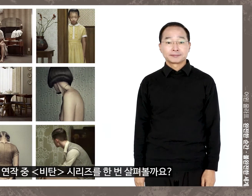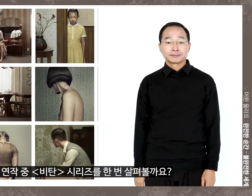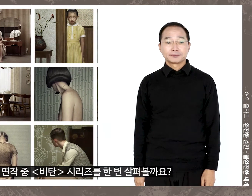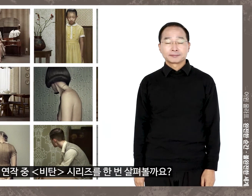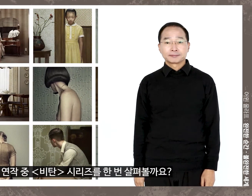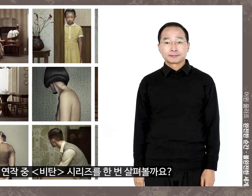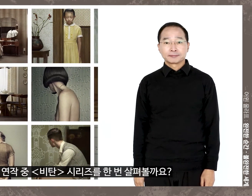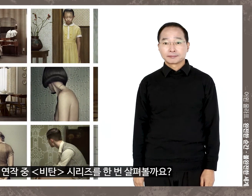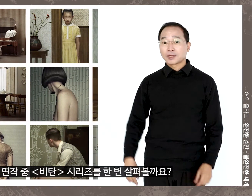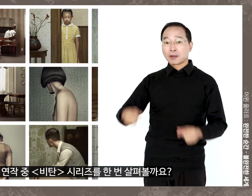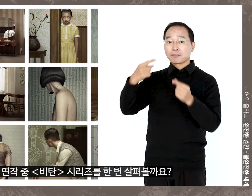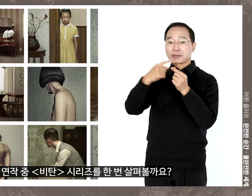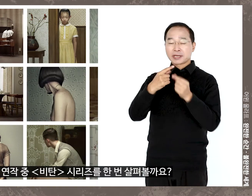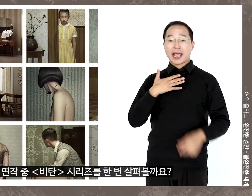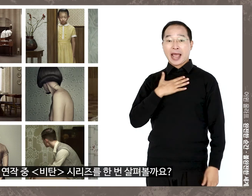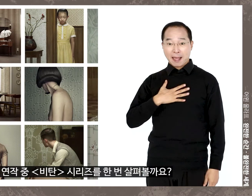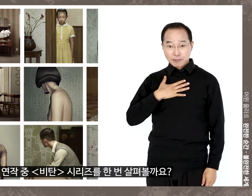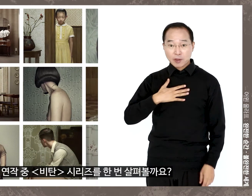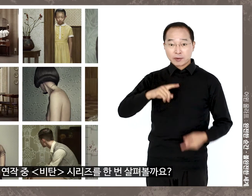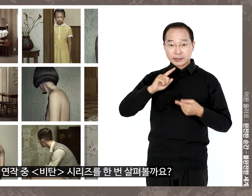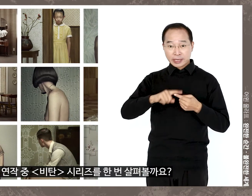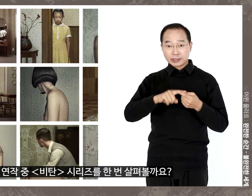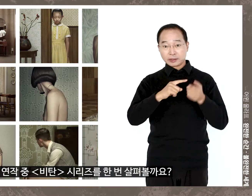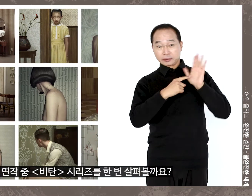먼저 감정 연작 중